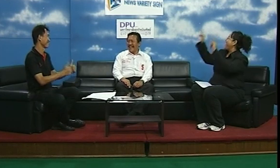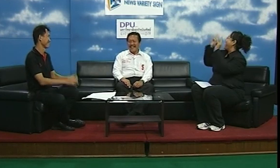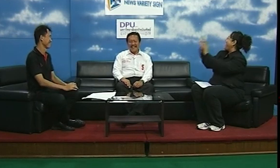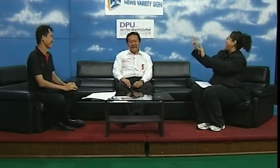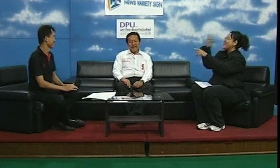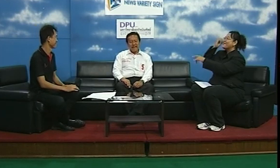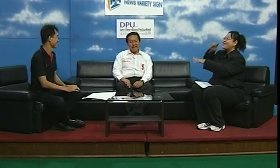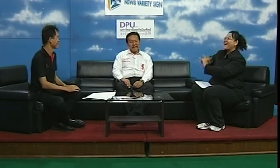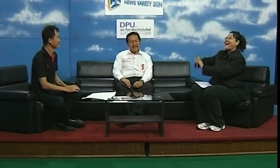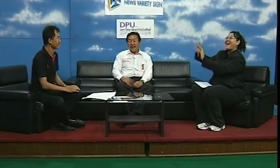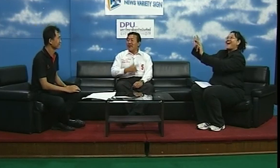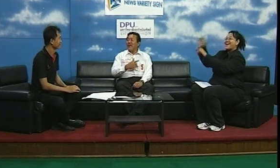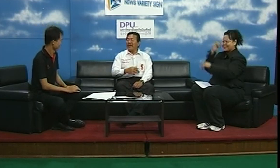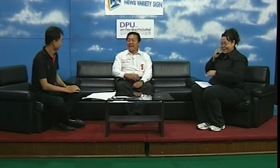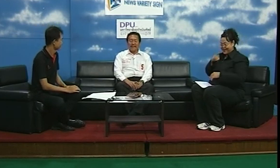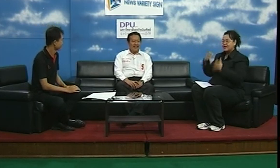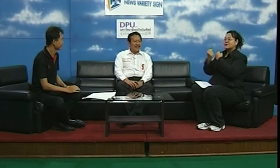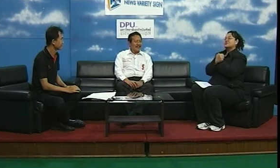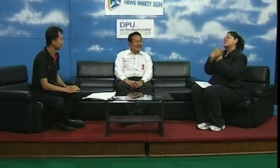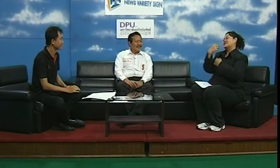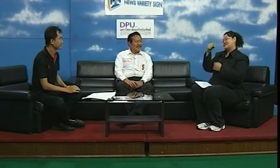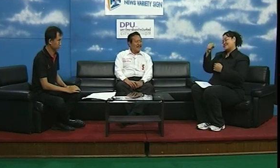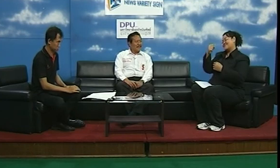สุขวิสิบ